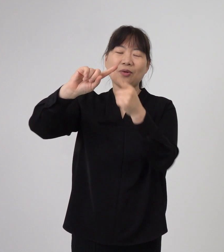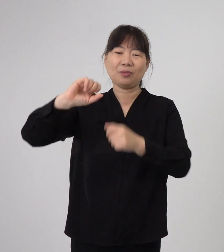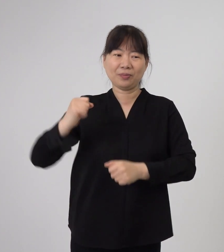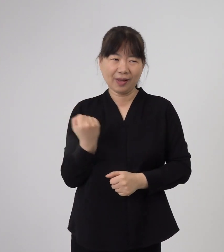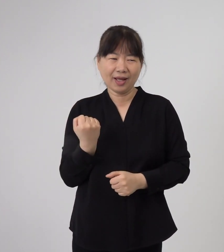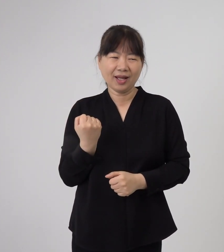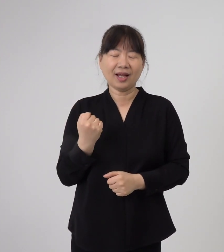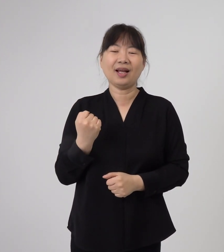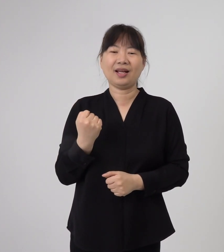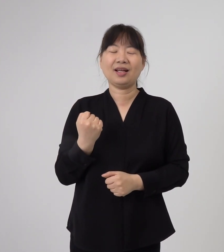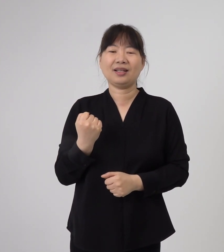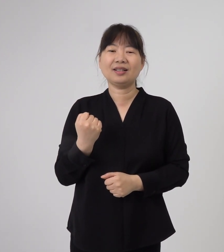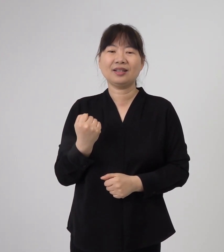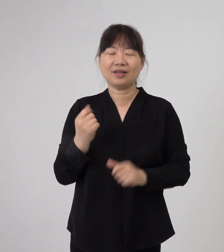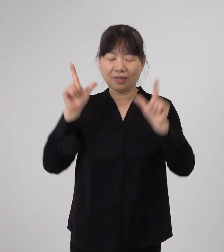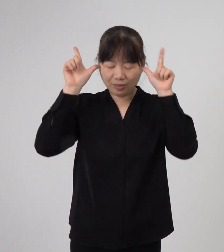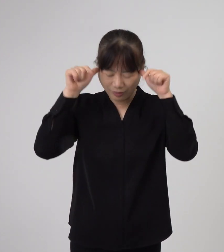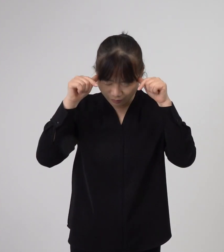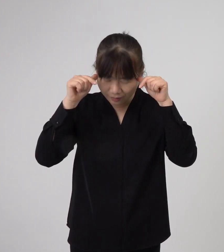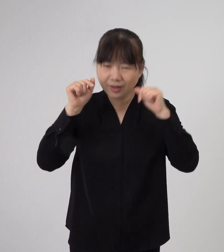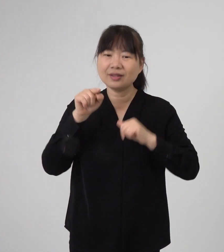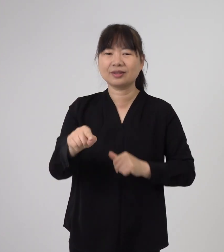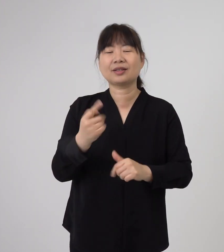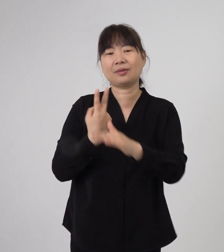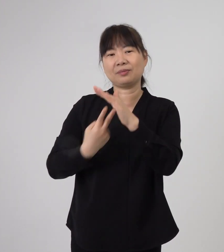가끔 여러분들에게 물었죠.